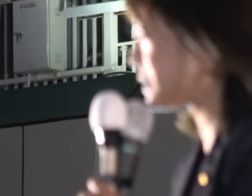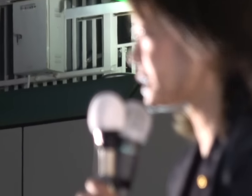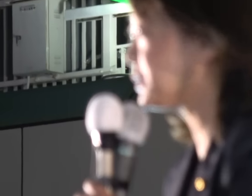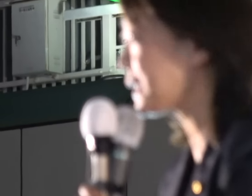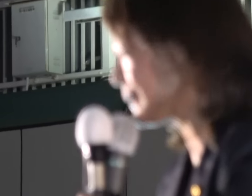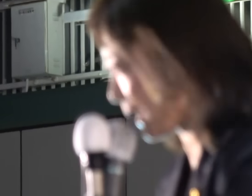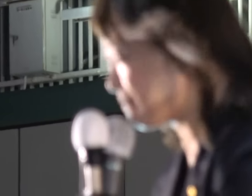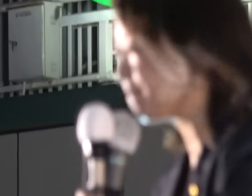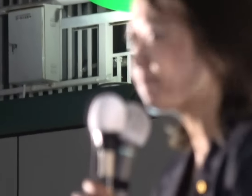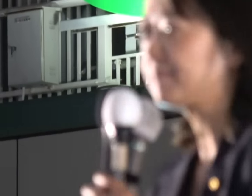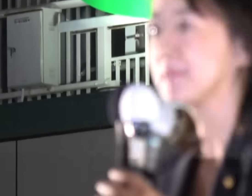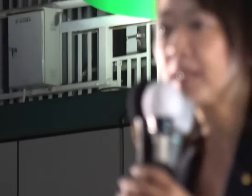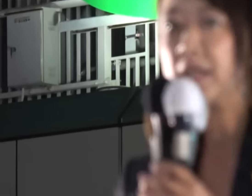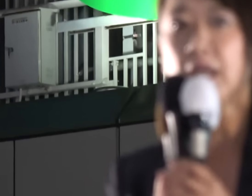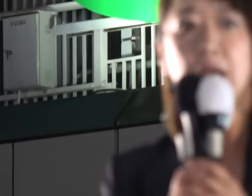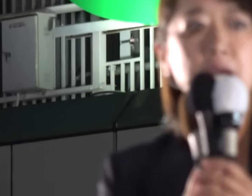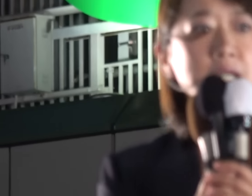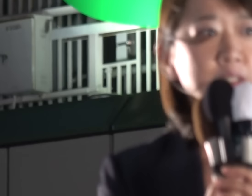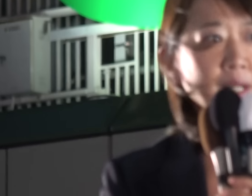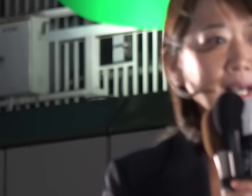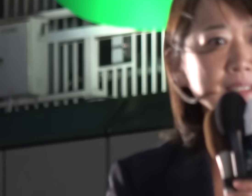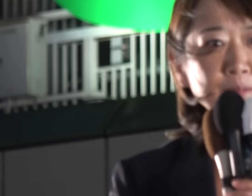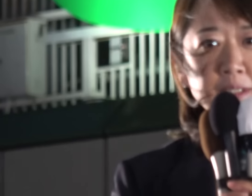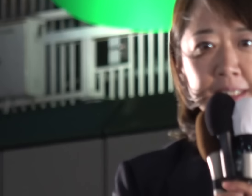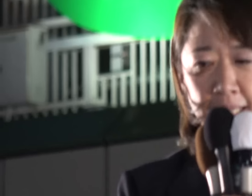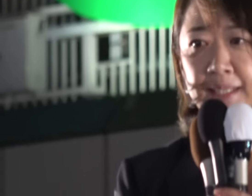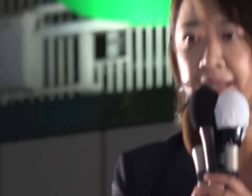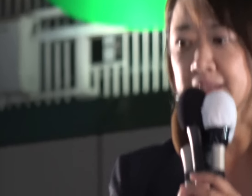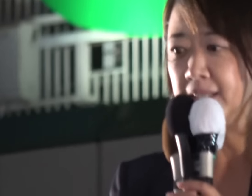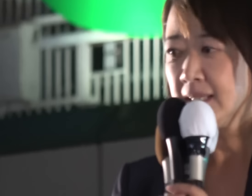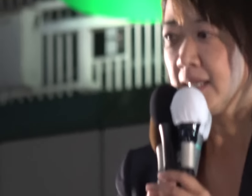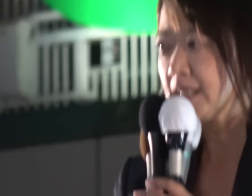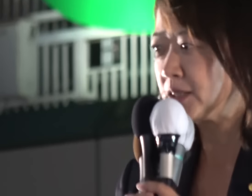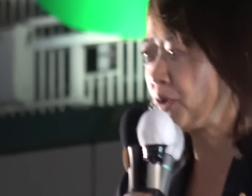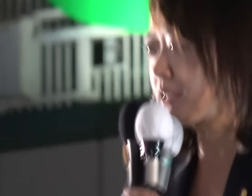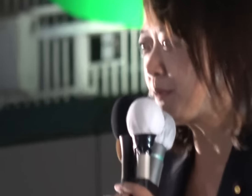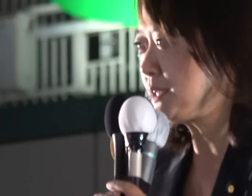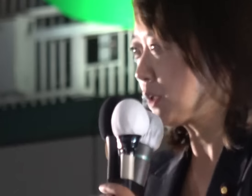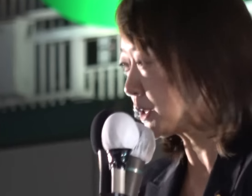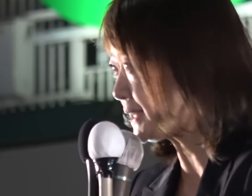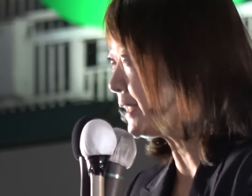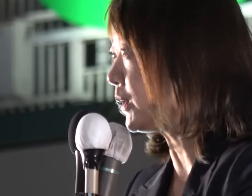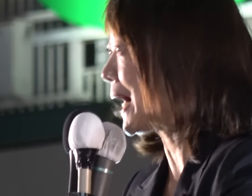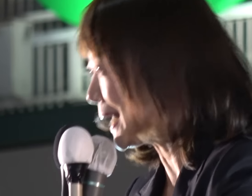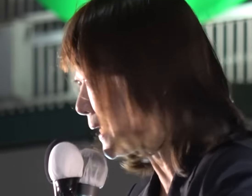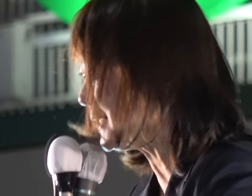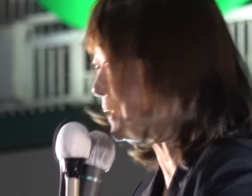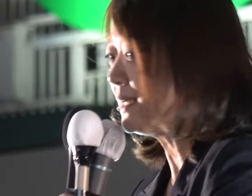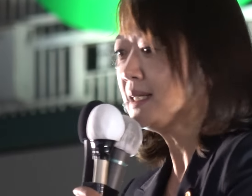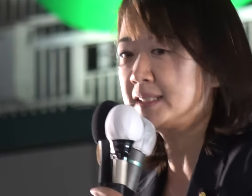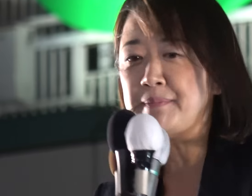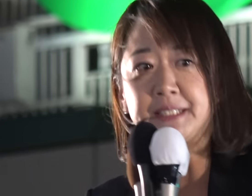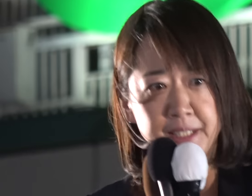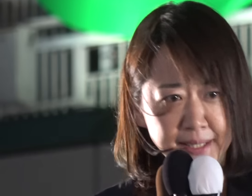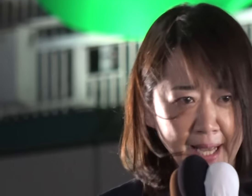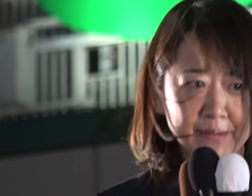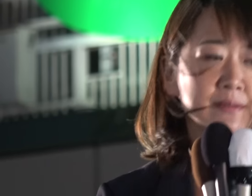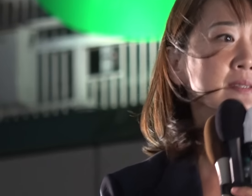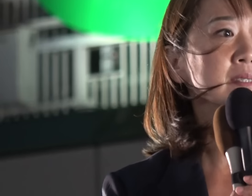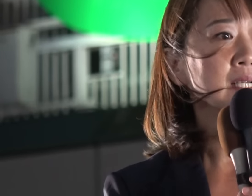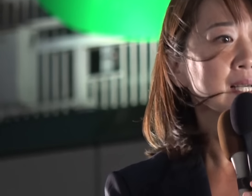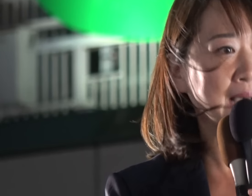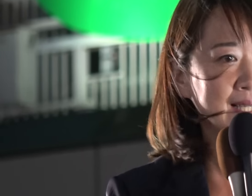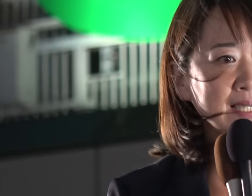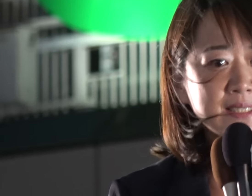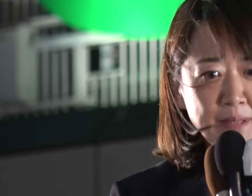声を聞く仕事だった。それが自分自身に、その自分ご自身の体に染みついている